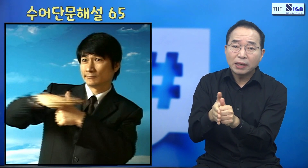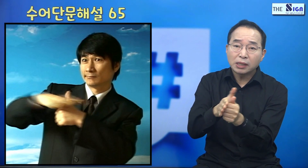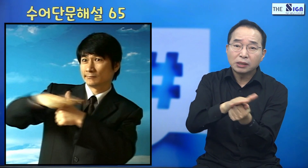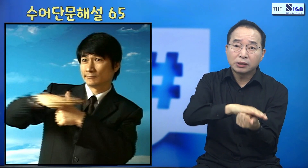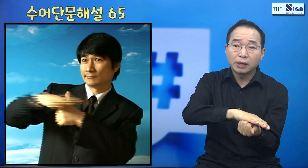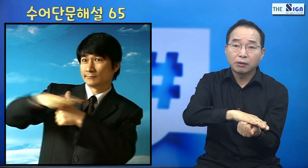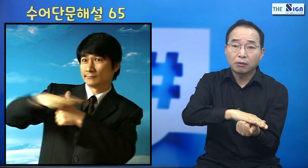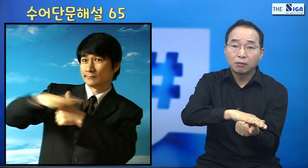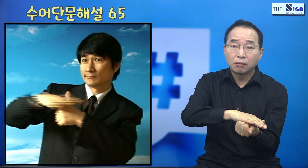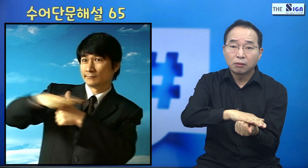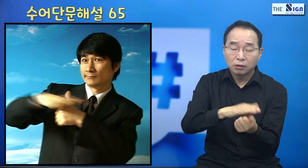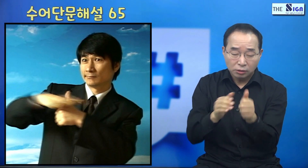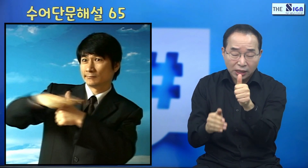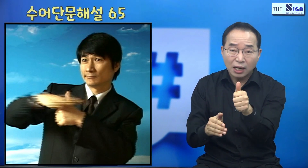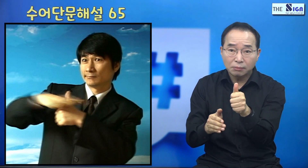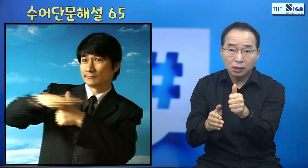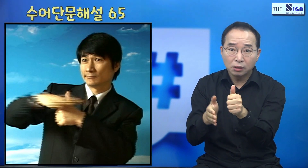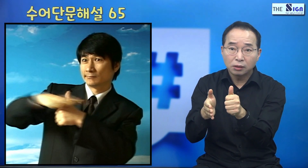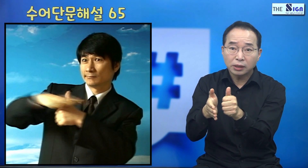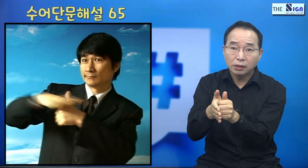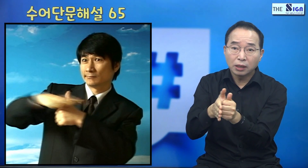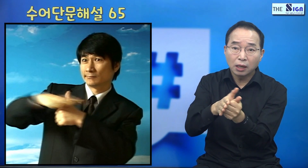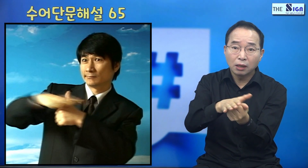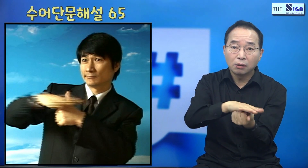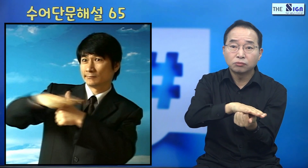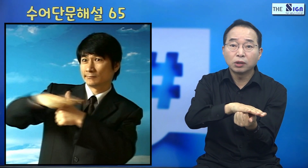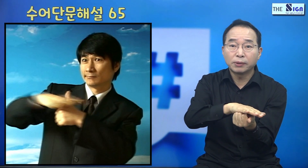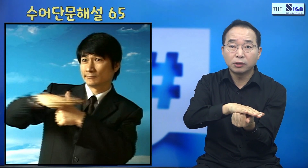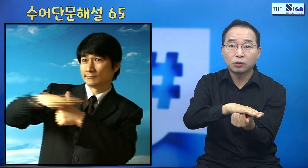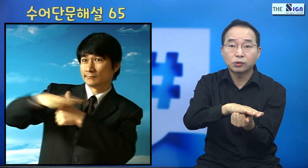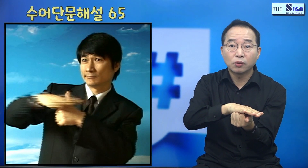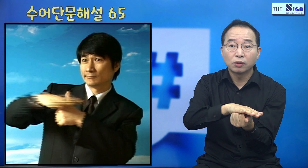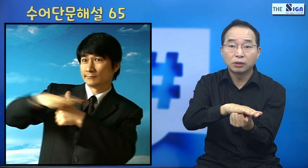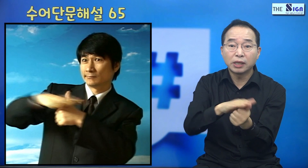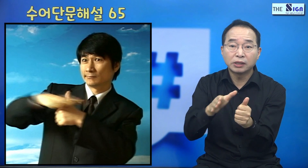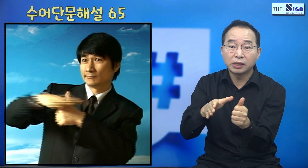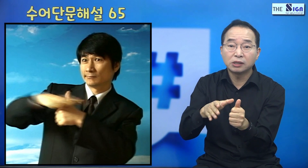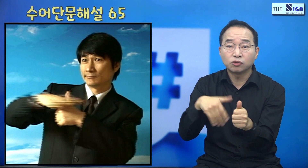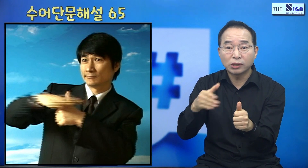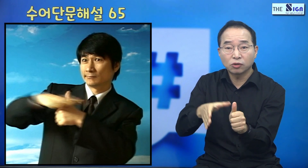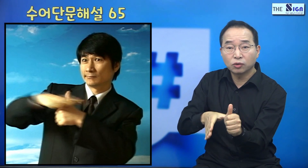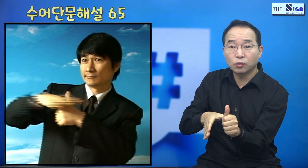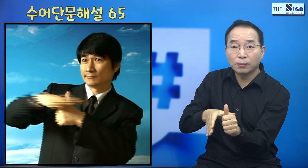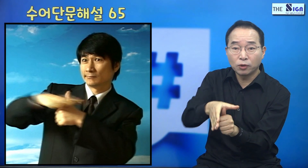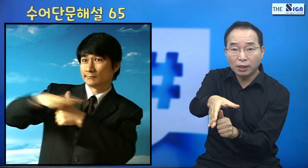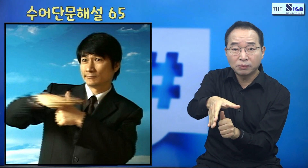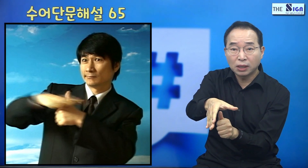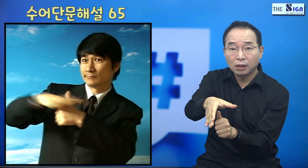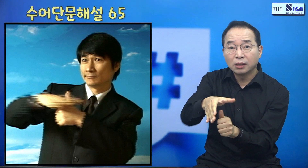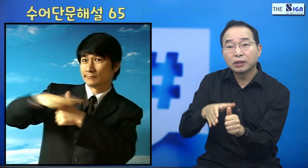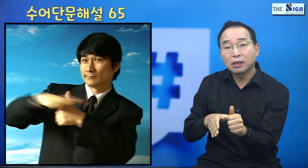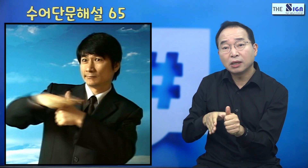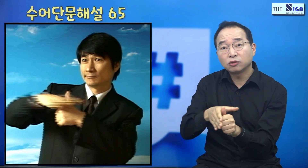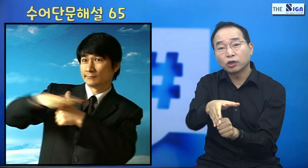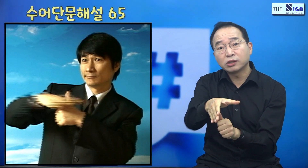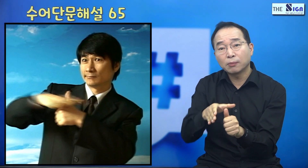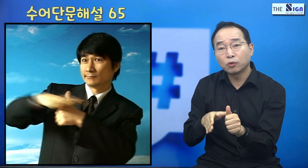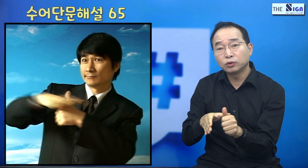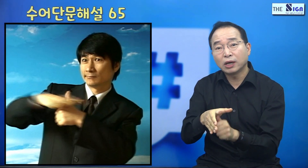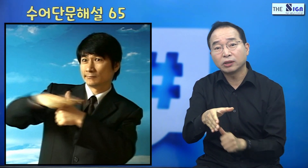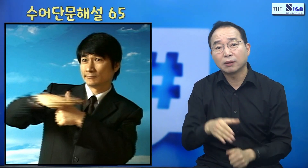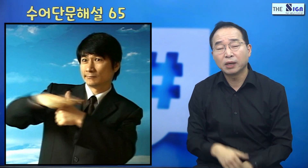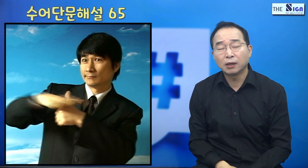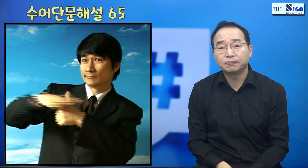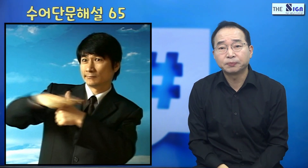원래 매장을 이렇게 해요. 그 사람을 땅에다가 묻어버린 거죠. 그런데 그게 이제 수화적으로 이렇게 표현합니다. 근데 이게 수화책에